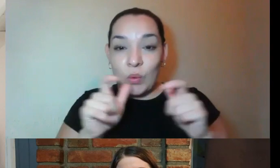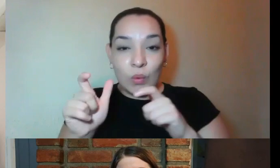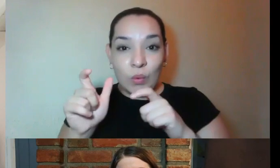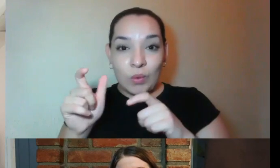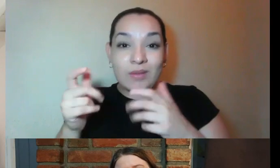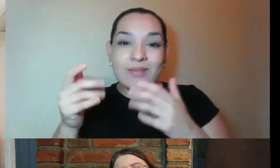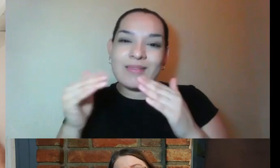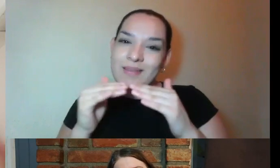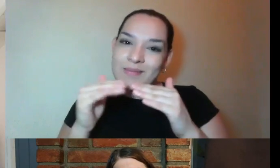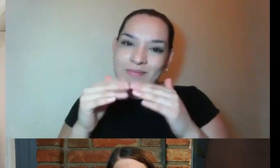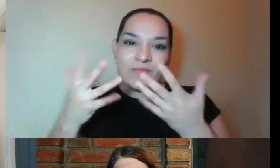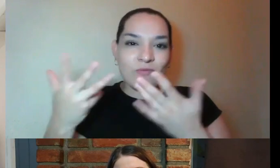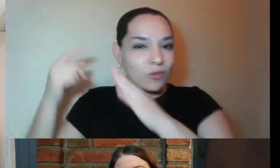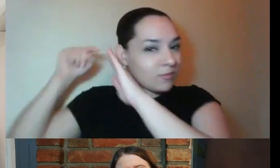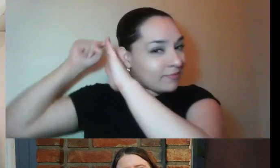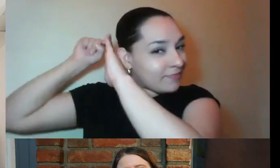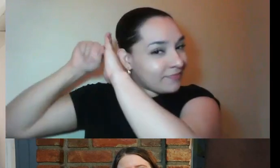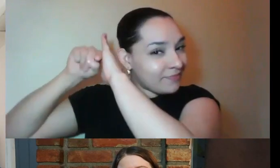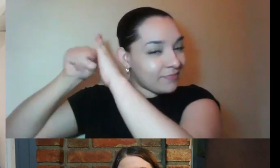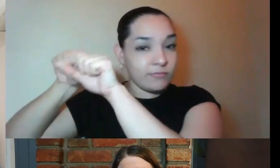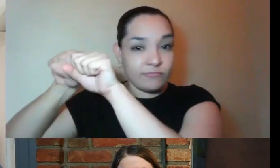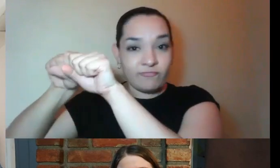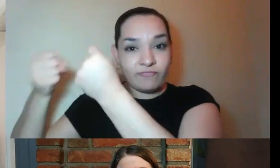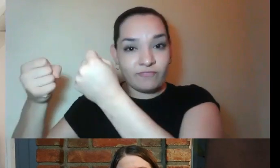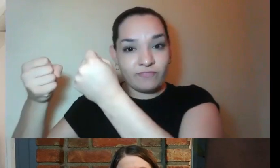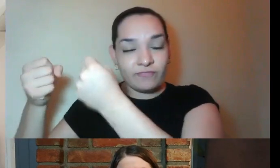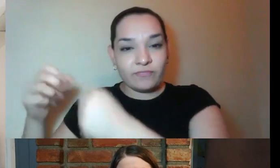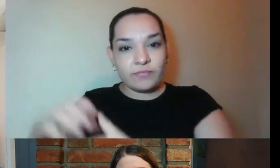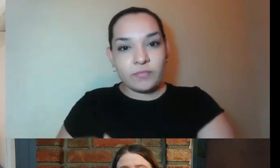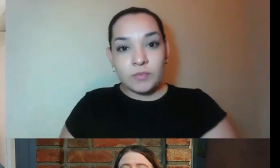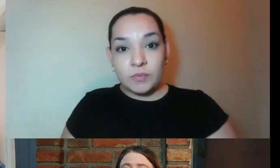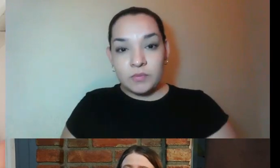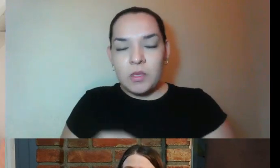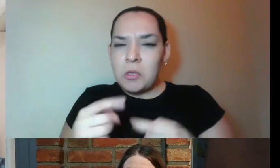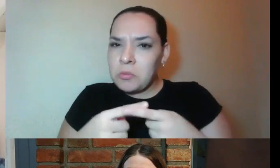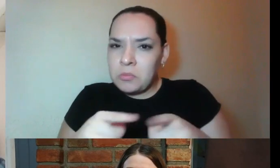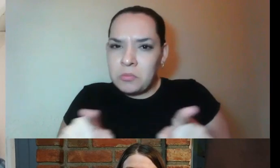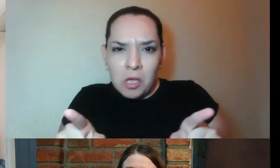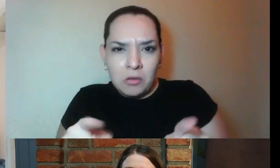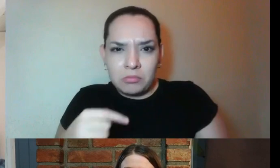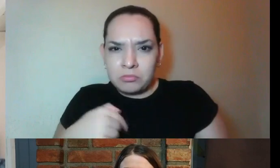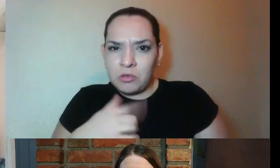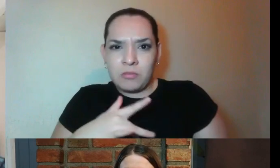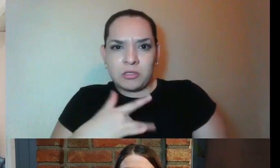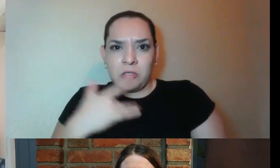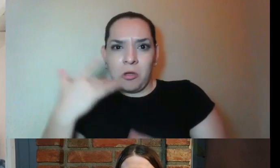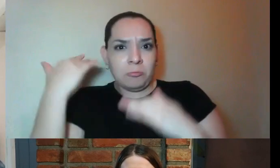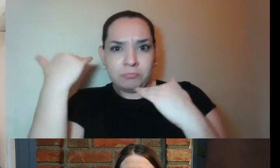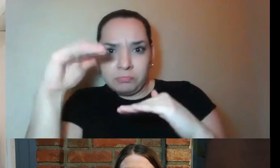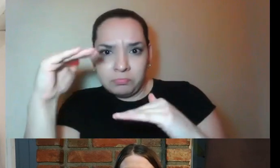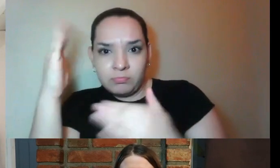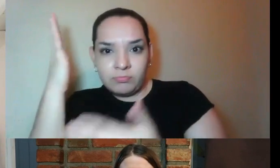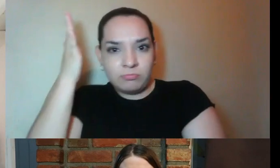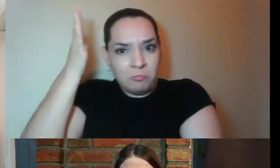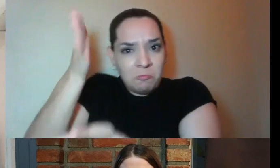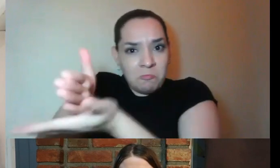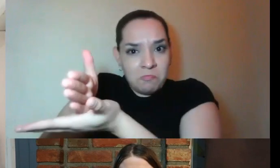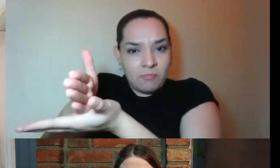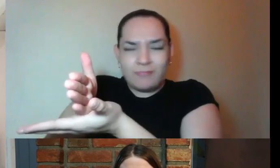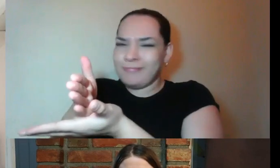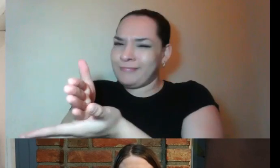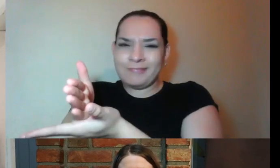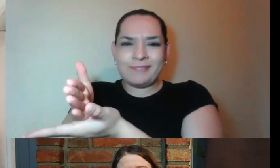años, también por fallar el dispositivo interno. Y, sin embargo, eso no me ha